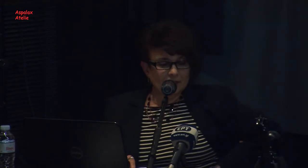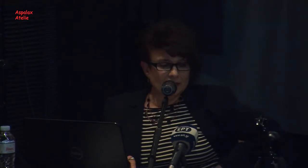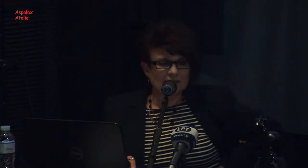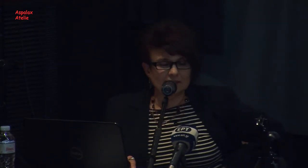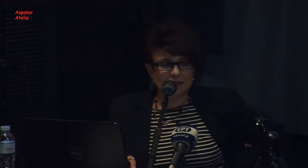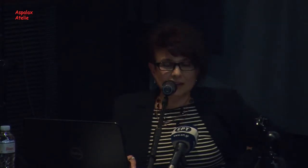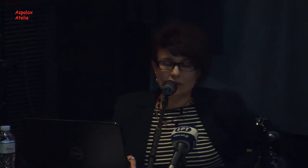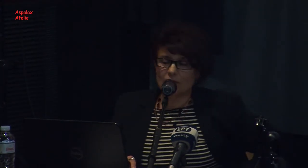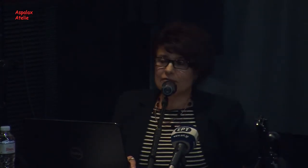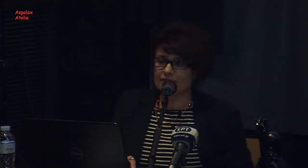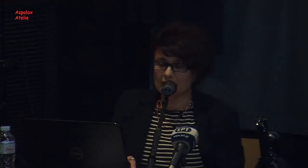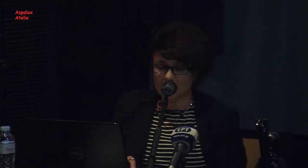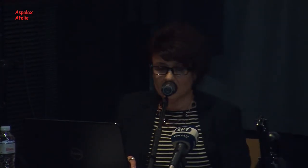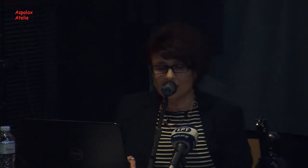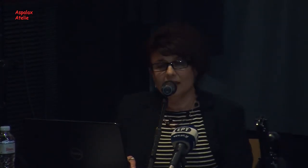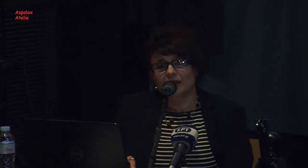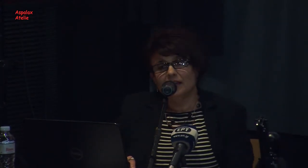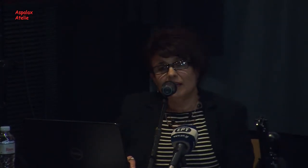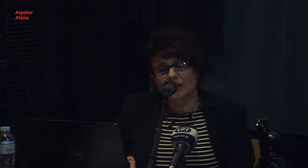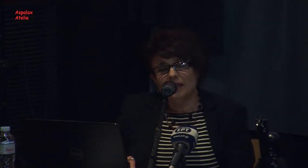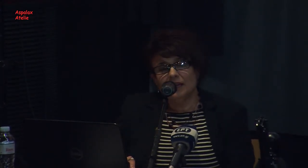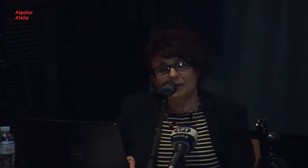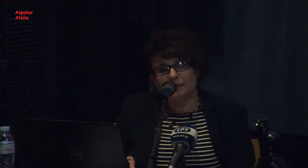απομονώσεις, ξύλο, βία,